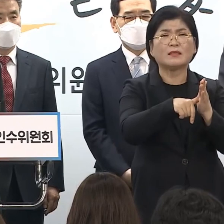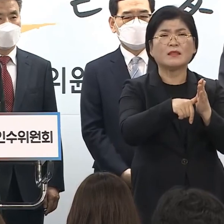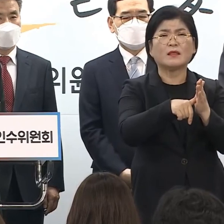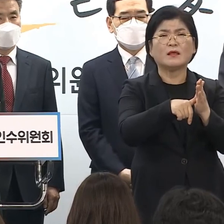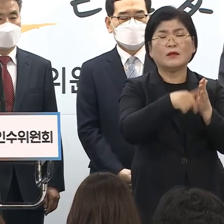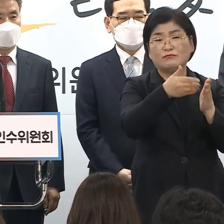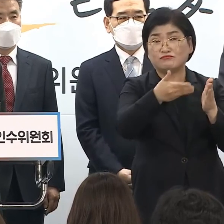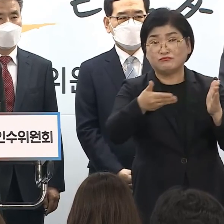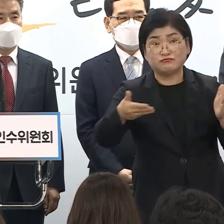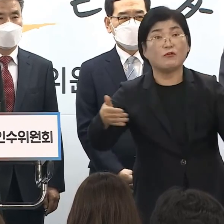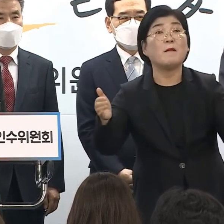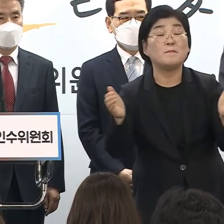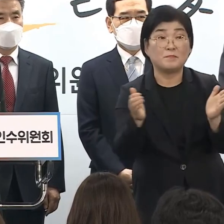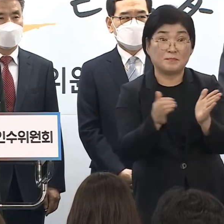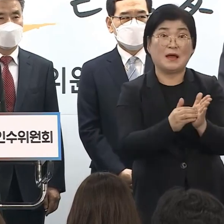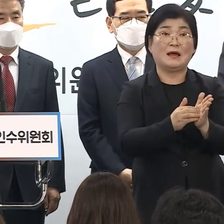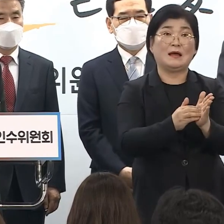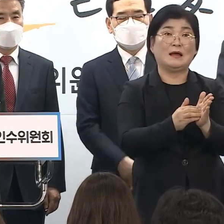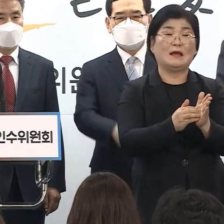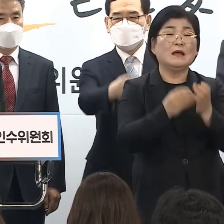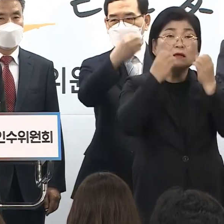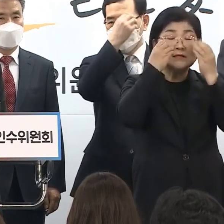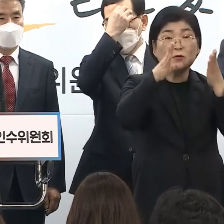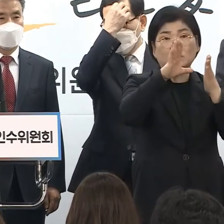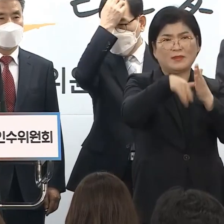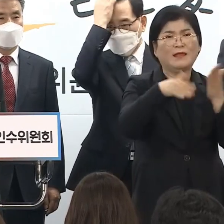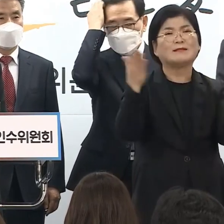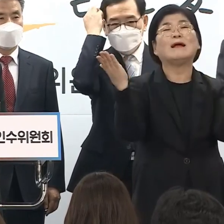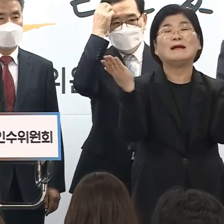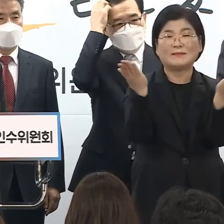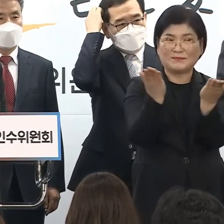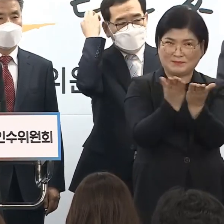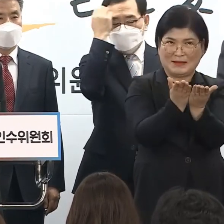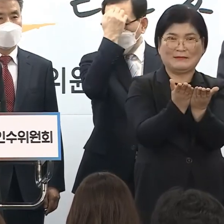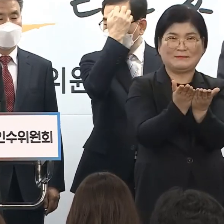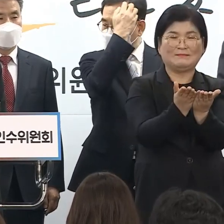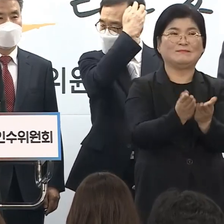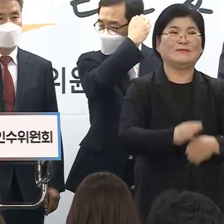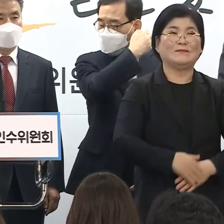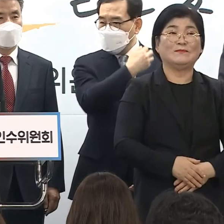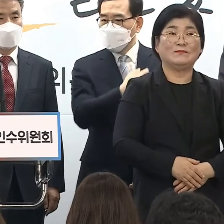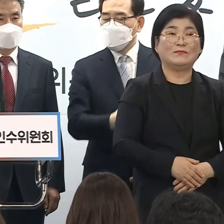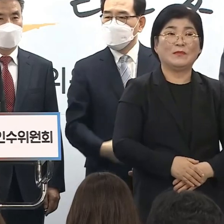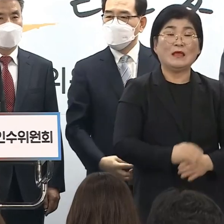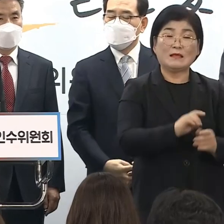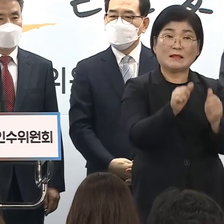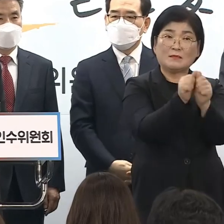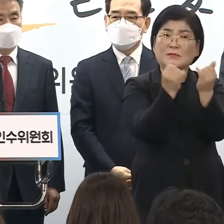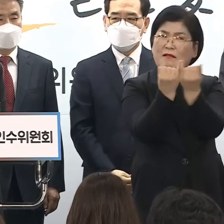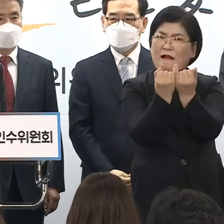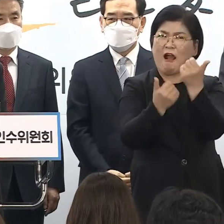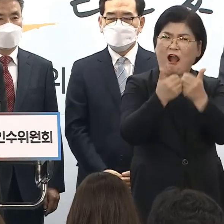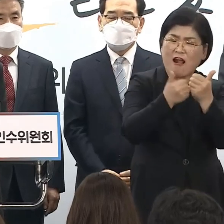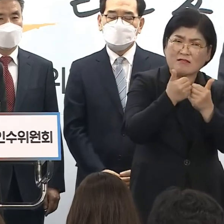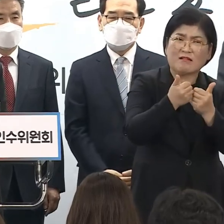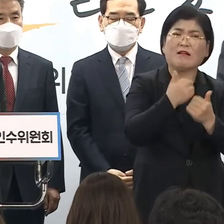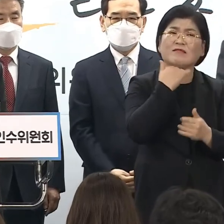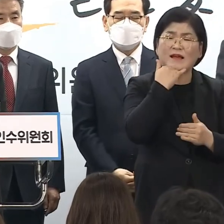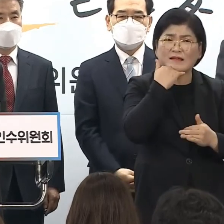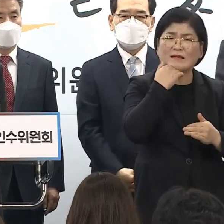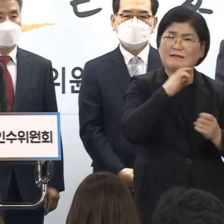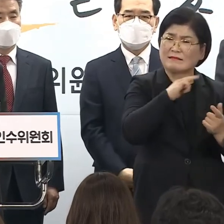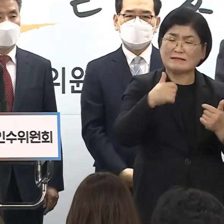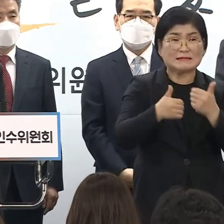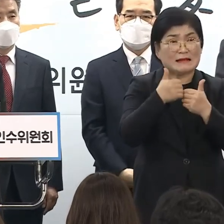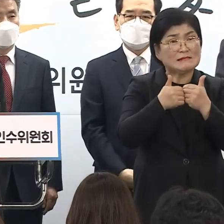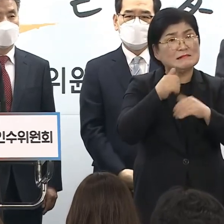진행됐기 때문에, 그 어떤 새로운 시대에 맞게 그 다음에 그 젠더 갈등이나 아니면 세대 갈등이나 이런 것들을 다